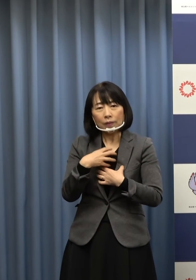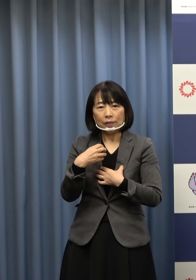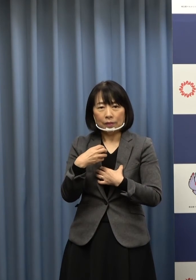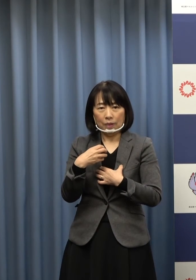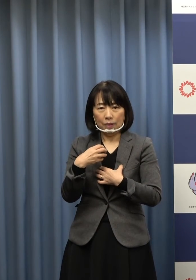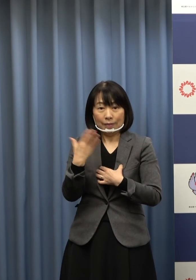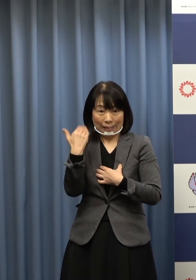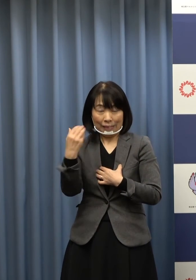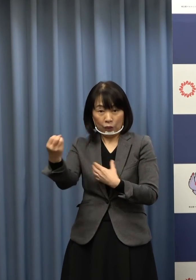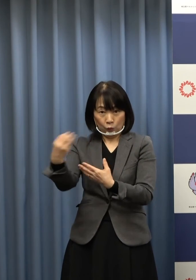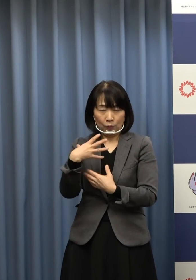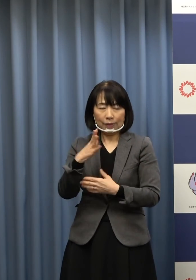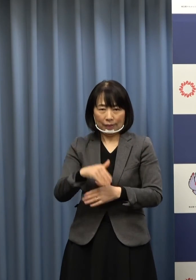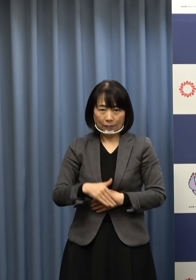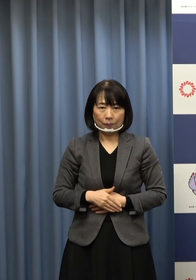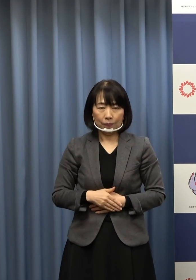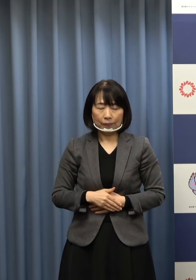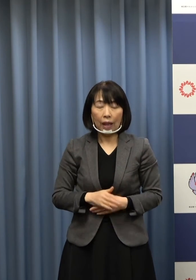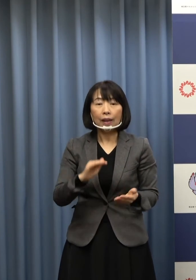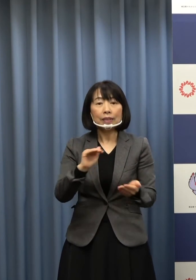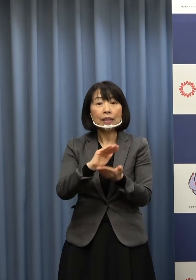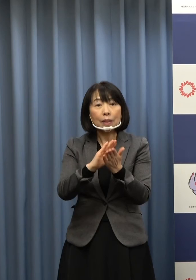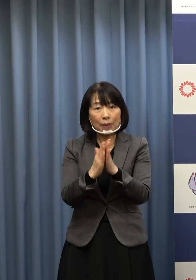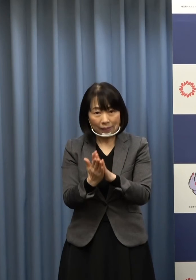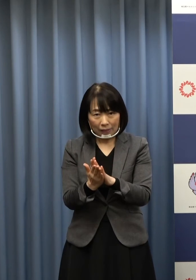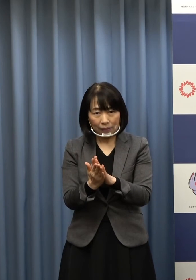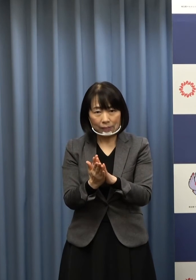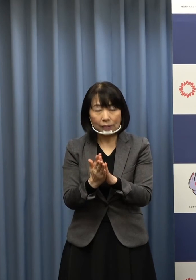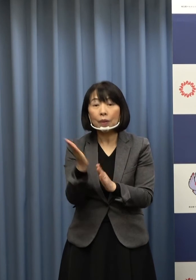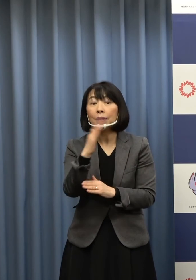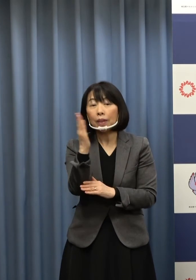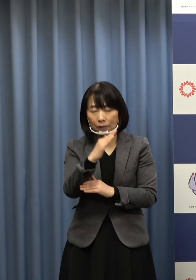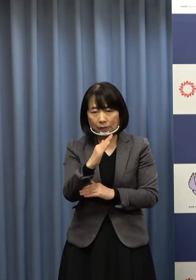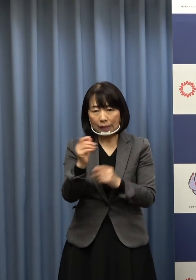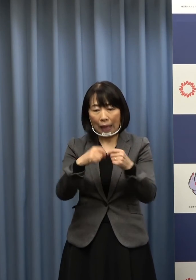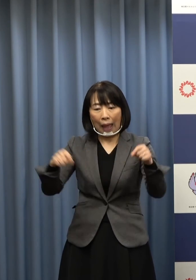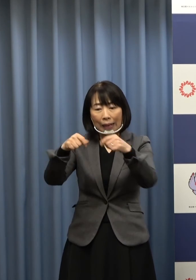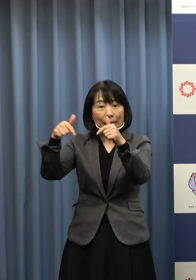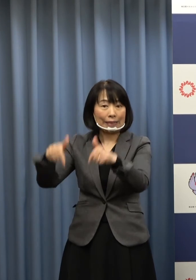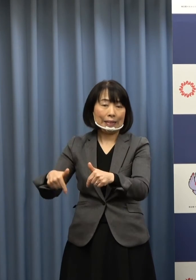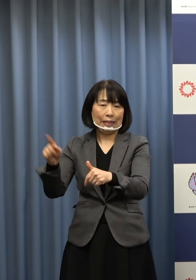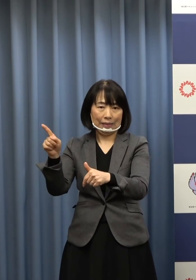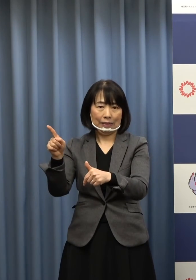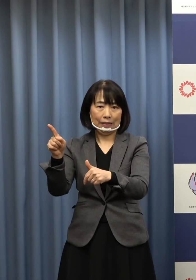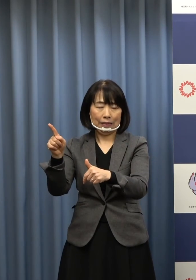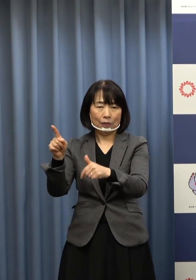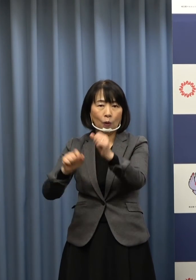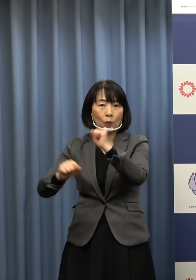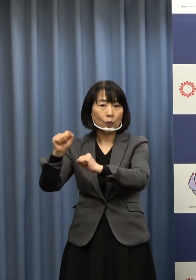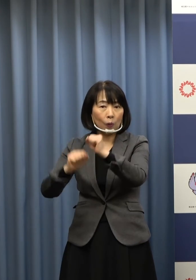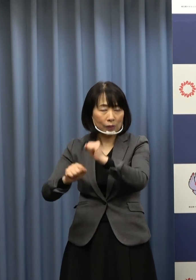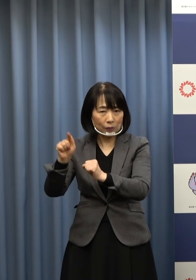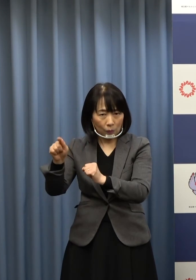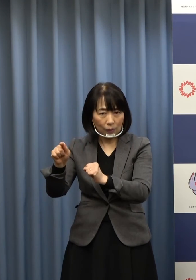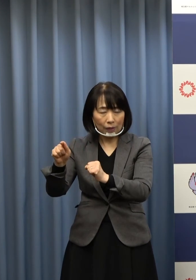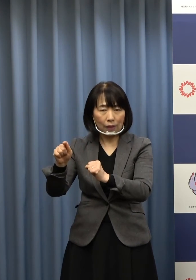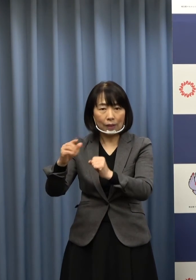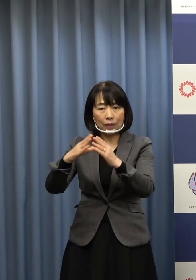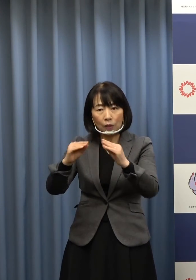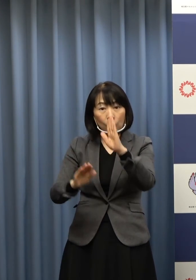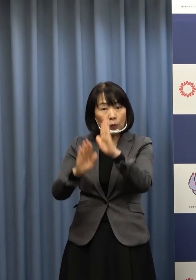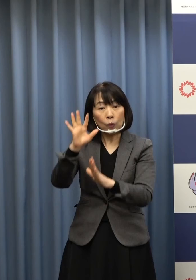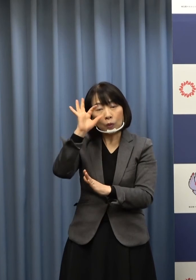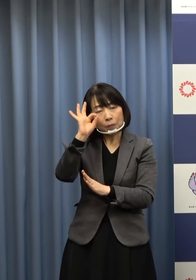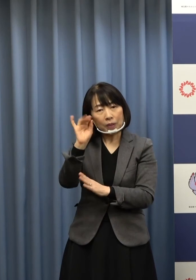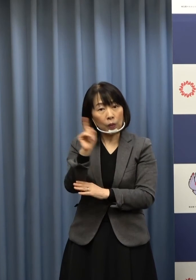県そのものの状況というより、今のこの、関西の動きとかそういう、全体的な状況については、知事